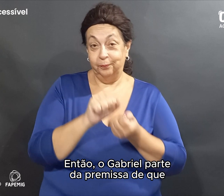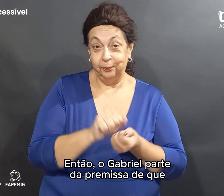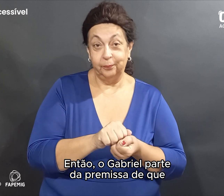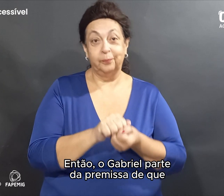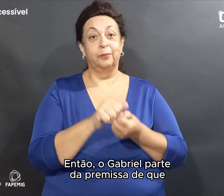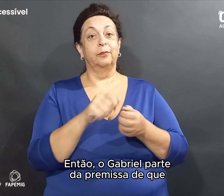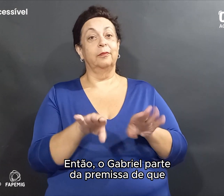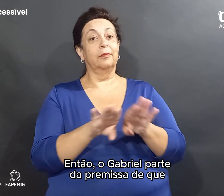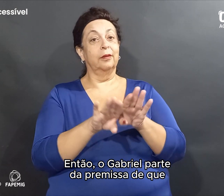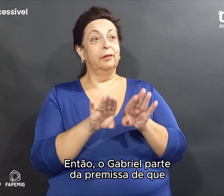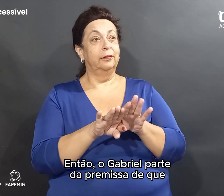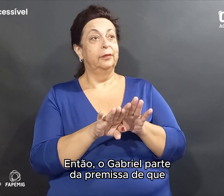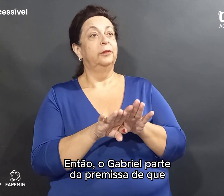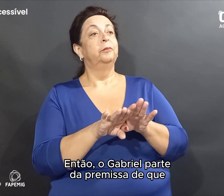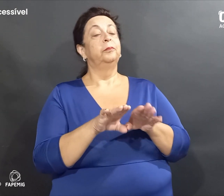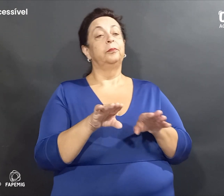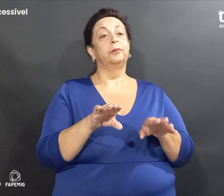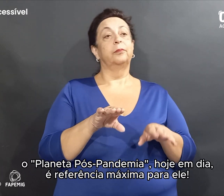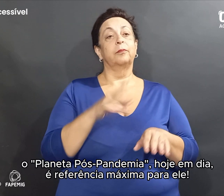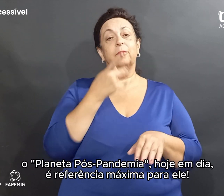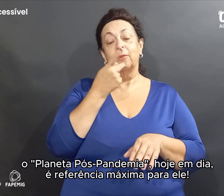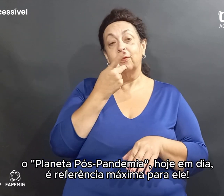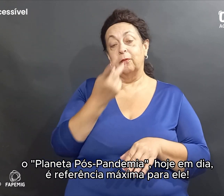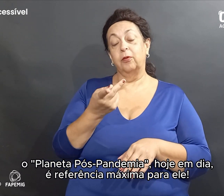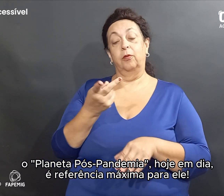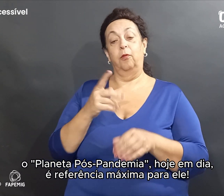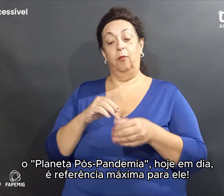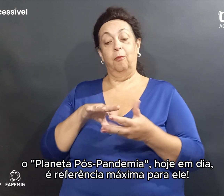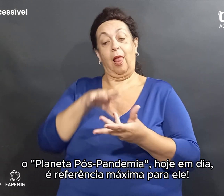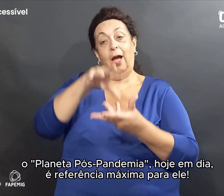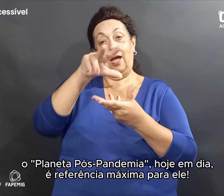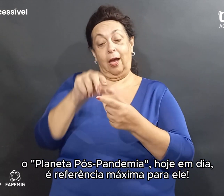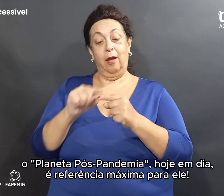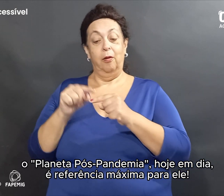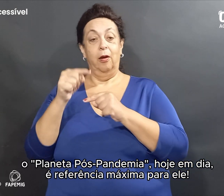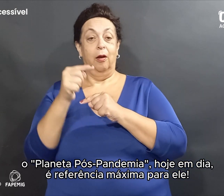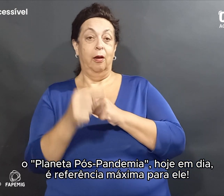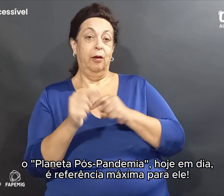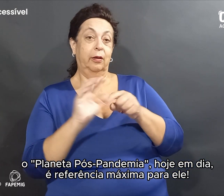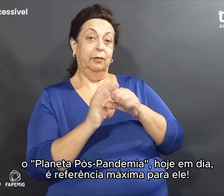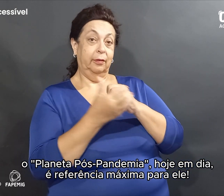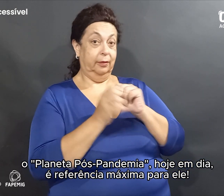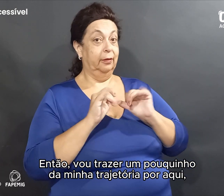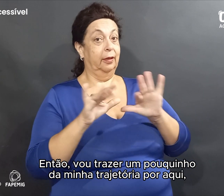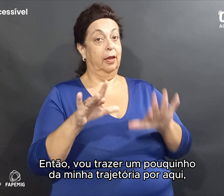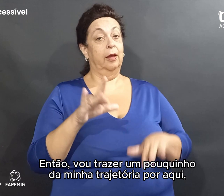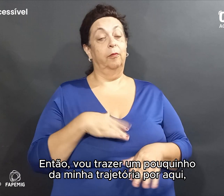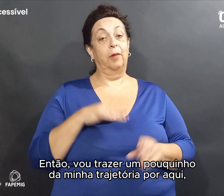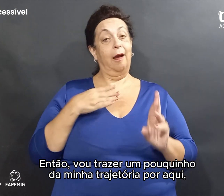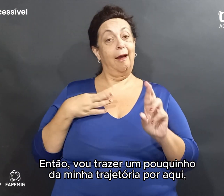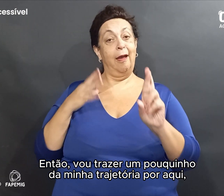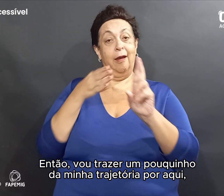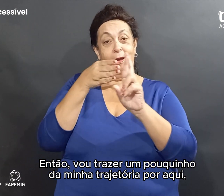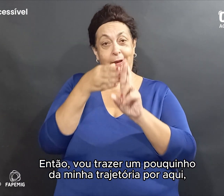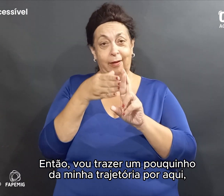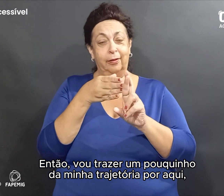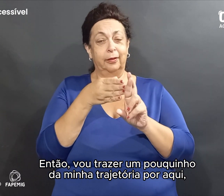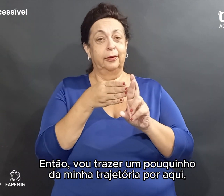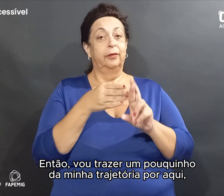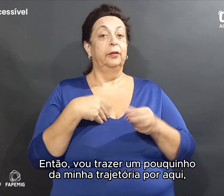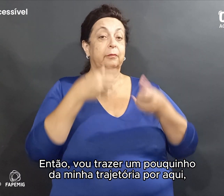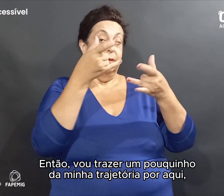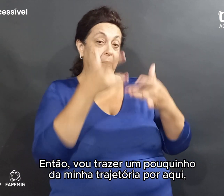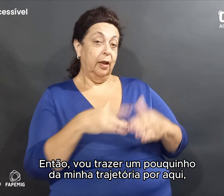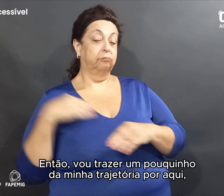o Gabriel parte da premissa de que o Planeta Pós-Pandemia, hoje em dia, é referência máxima para ele. Então, vou trazer um pouquinho